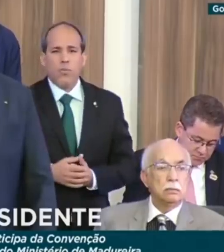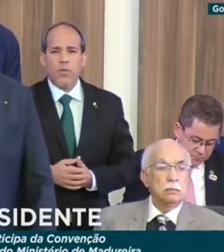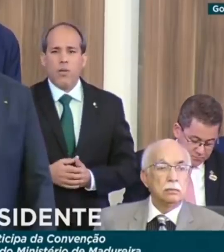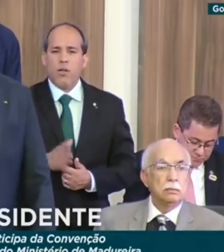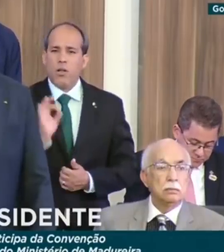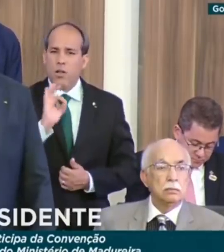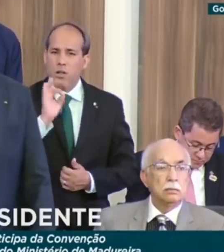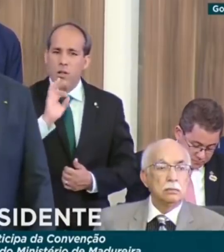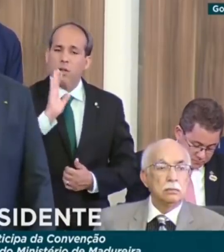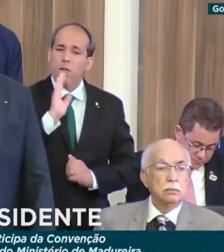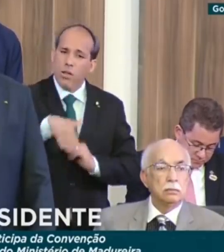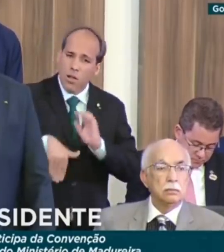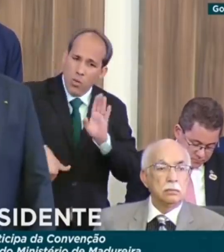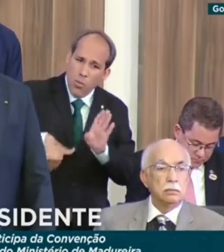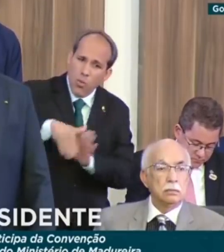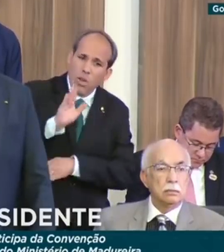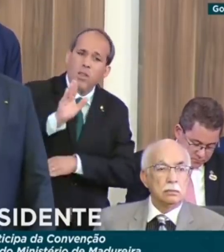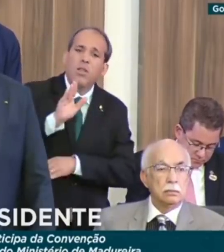Orientei,